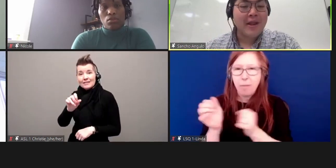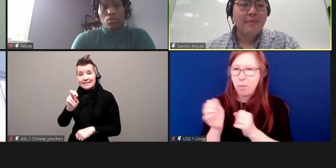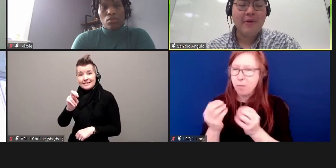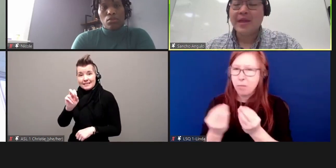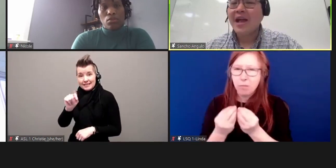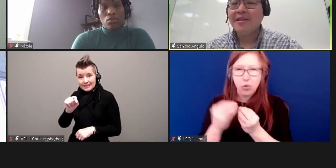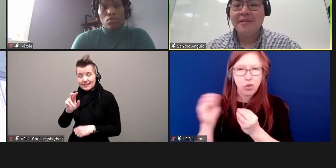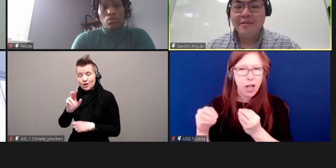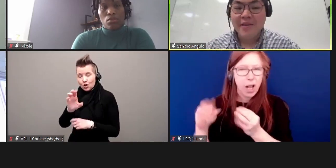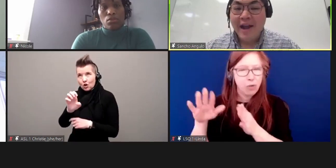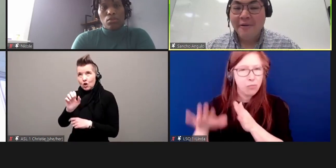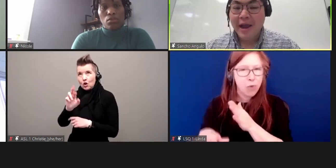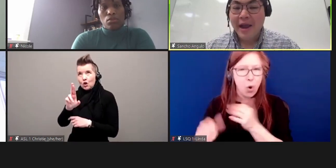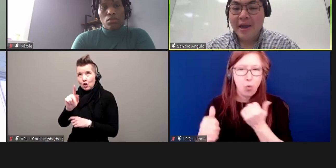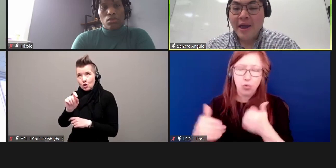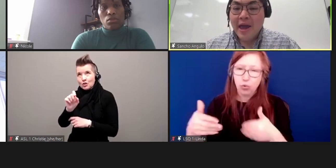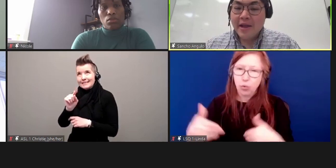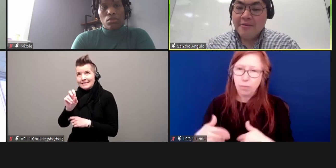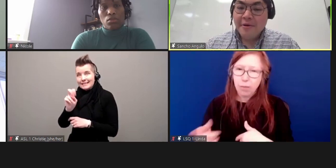Young,